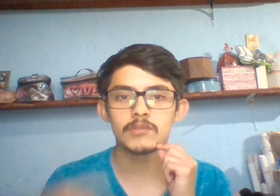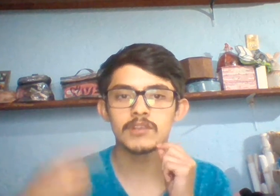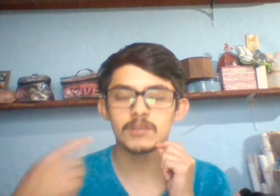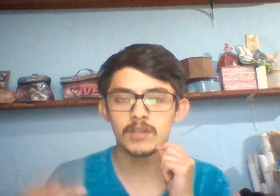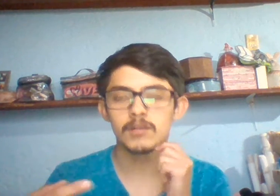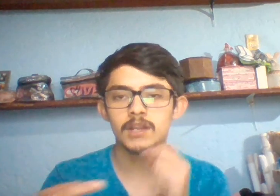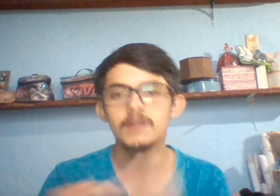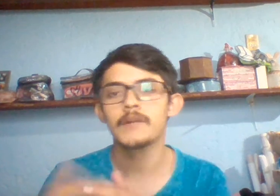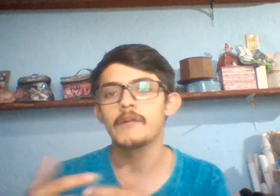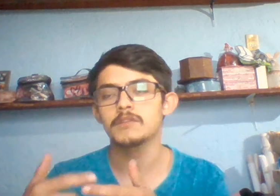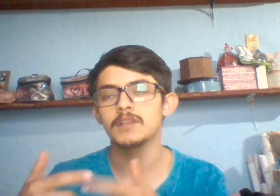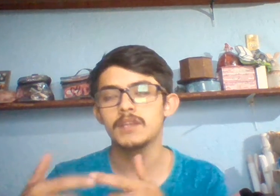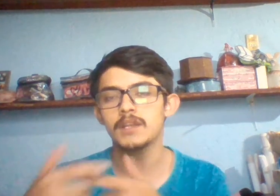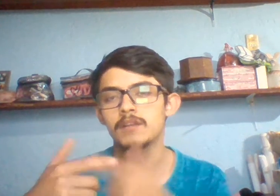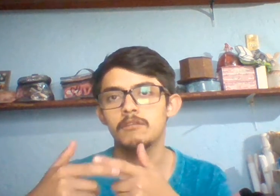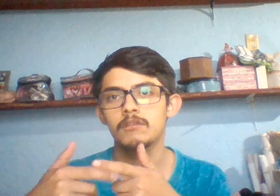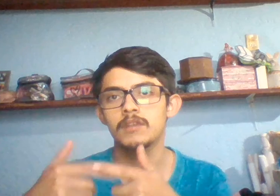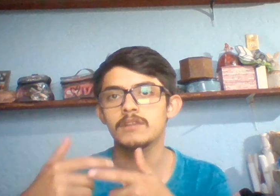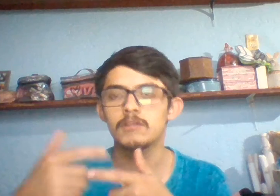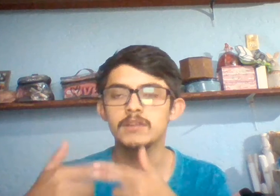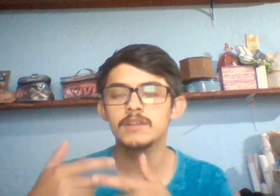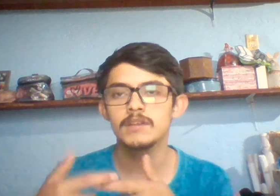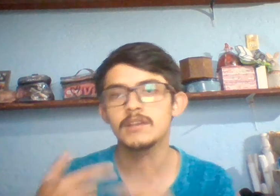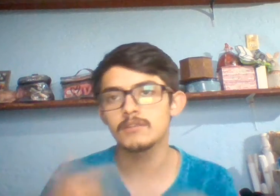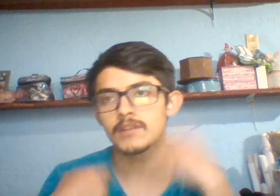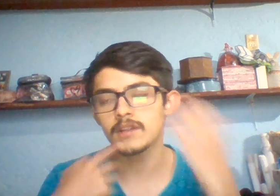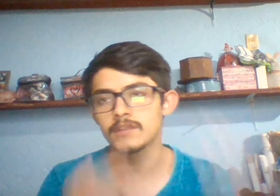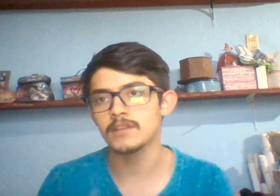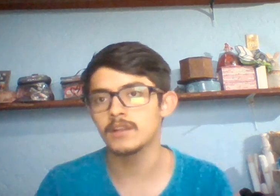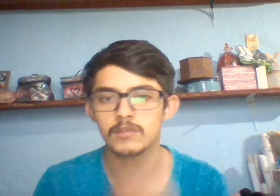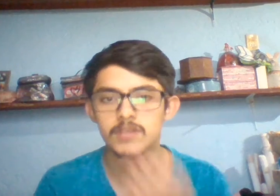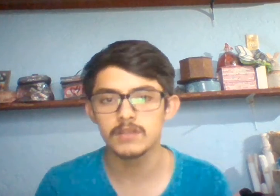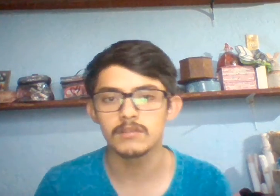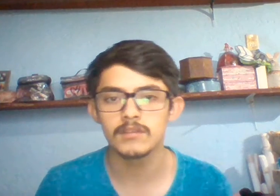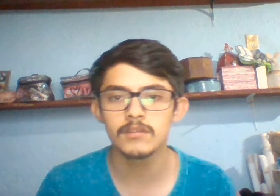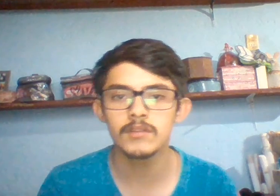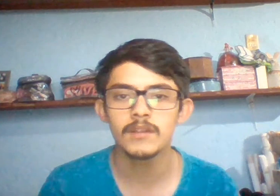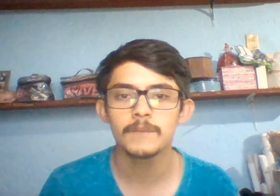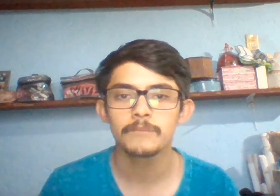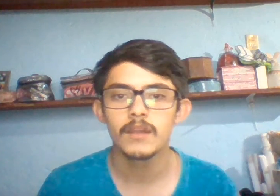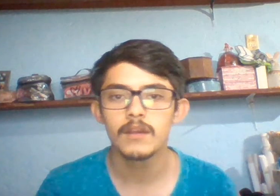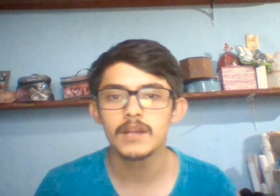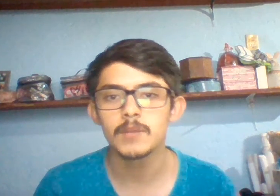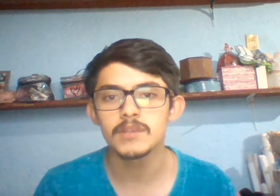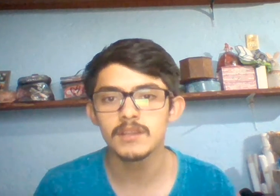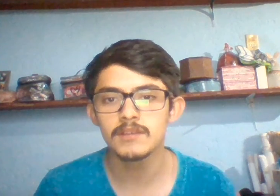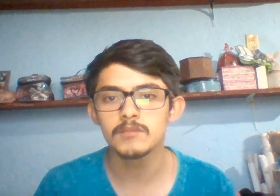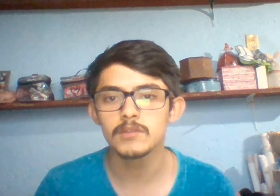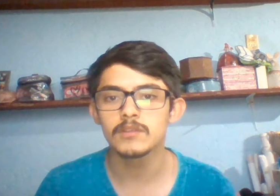posición angular nos indica desde cuándo inicia y eso hace que encienda el coche y todas esas cosas. Capacidades que un motor normal